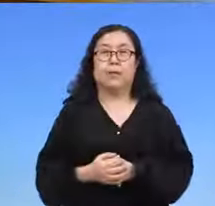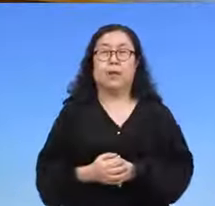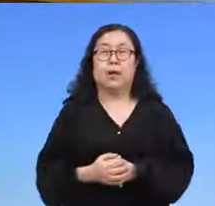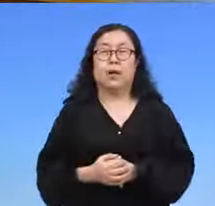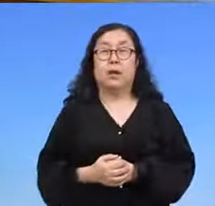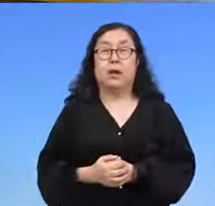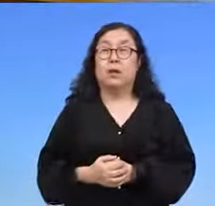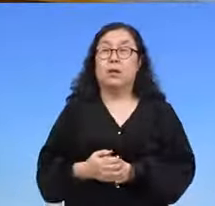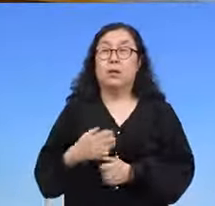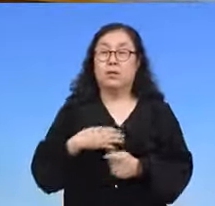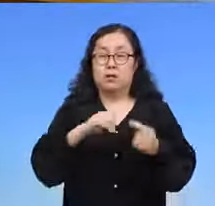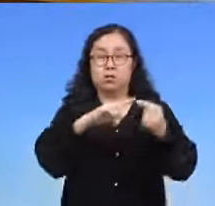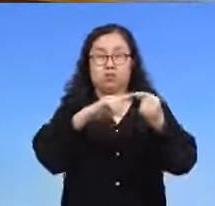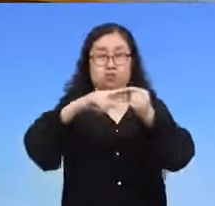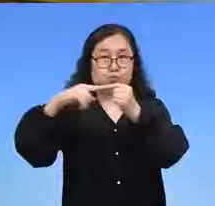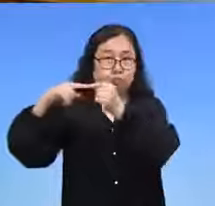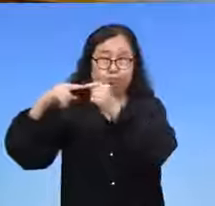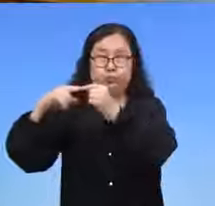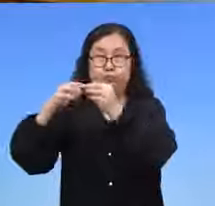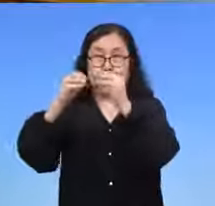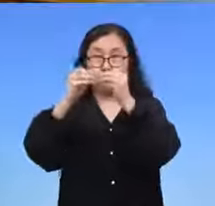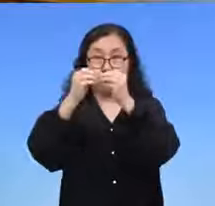구절을 발견하고요,